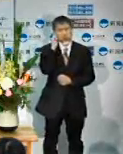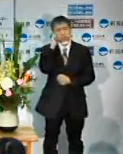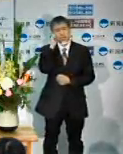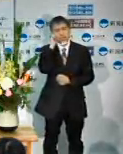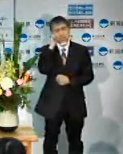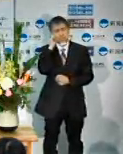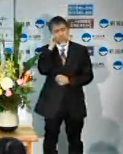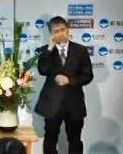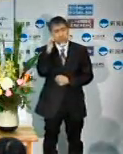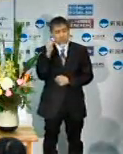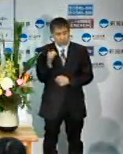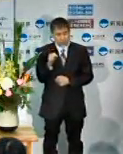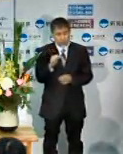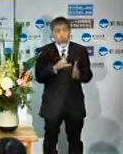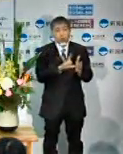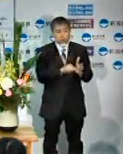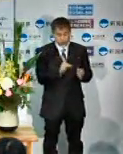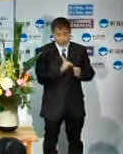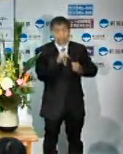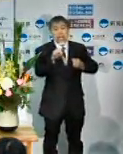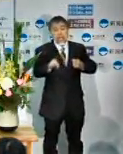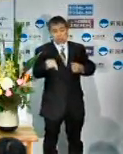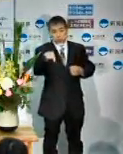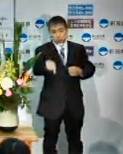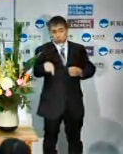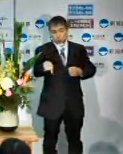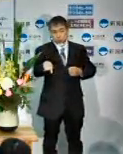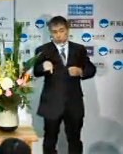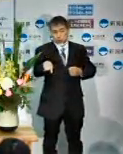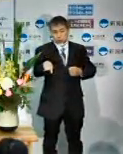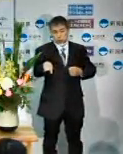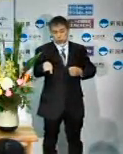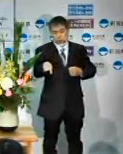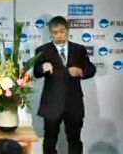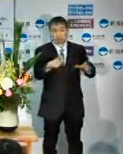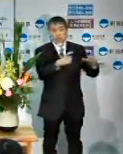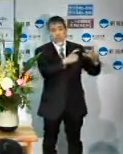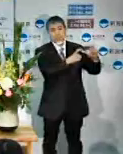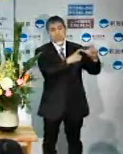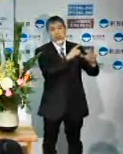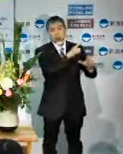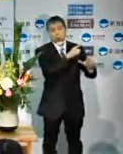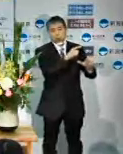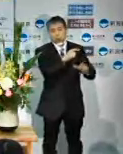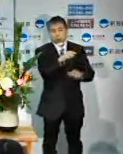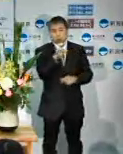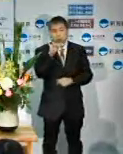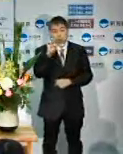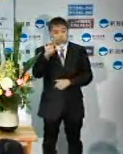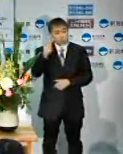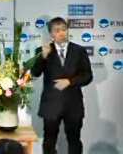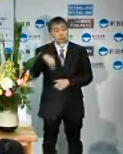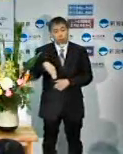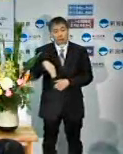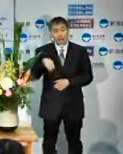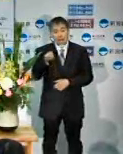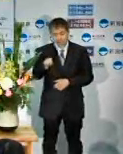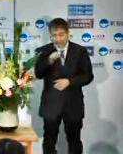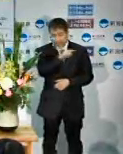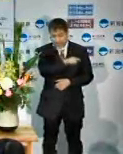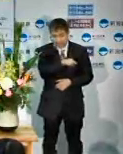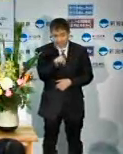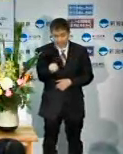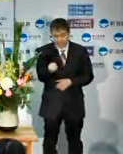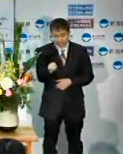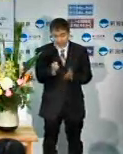遠隔でですね、まあ、すでに今佐渡や津川でやっていますけれども、新潟市内の高校をキ